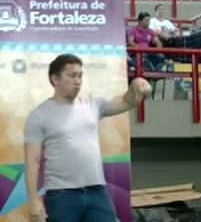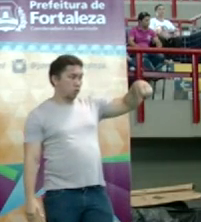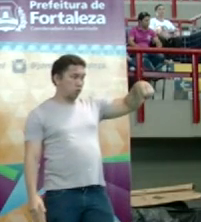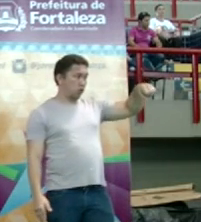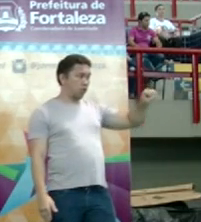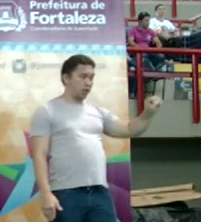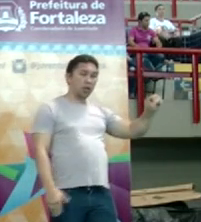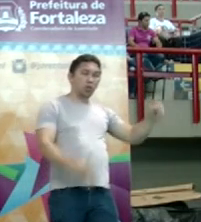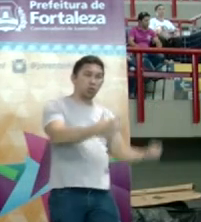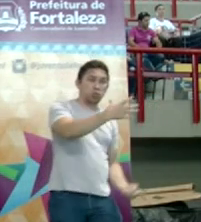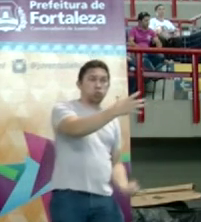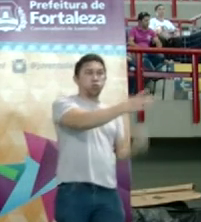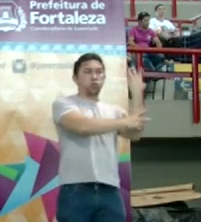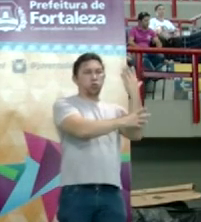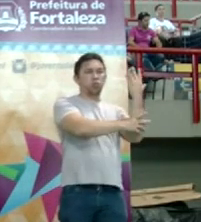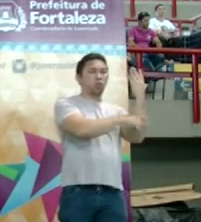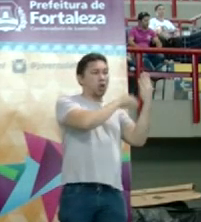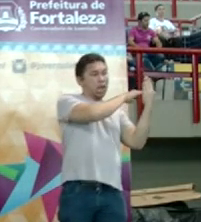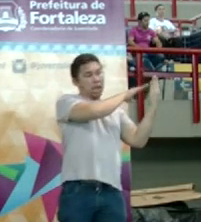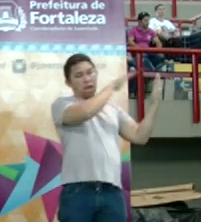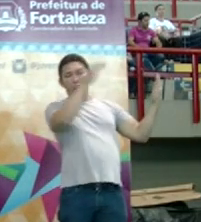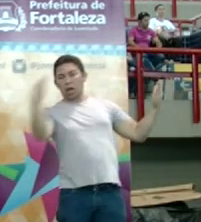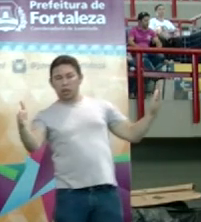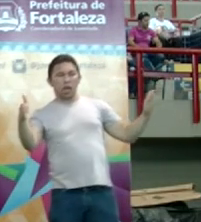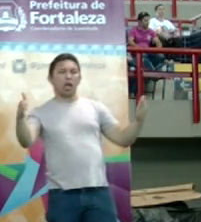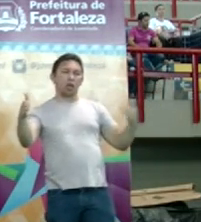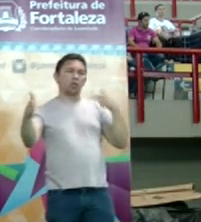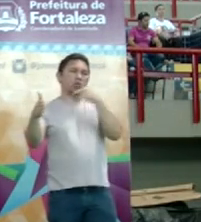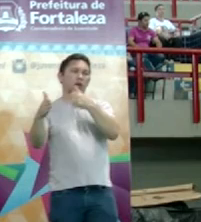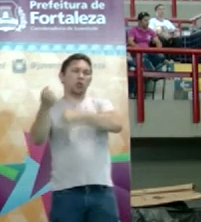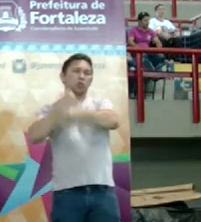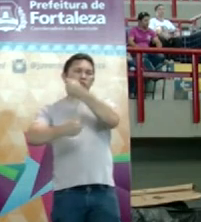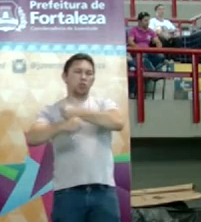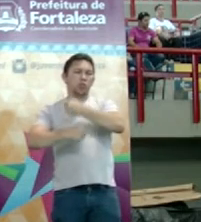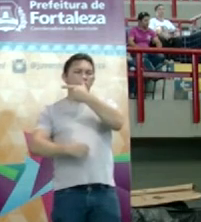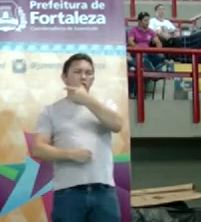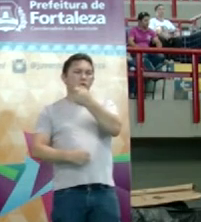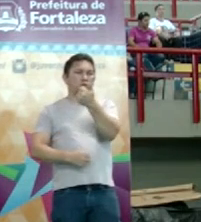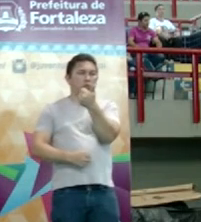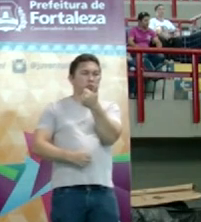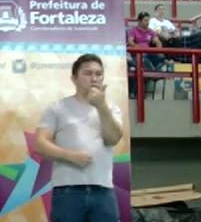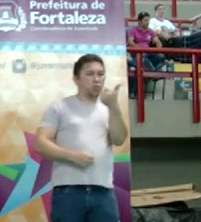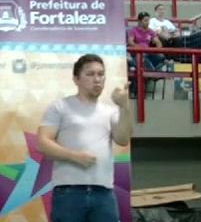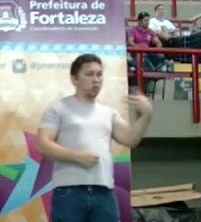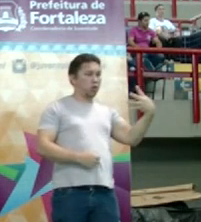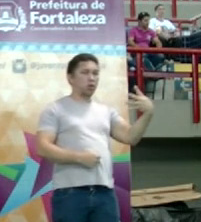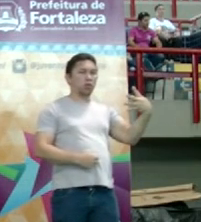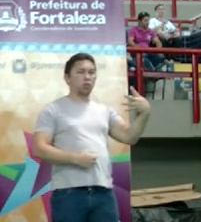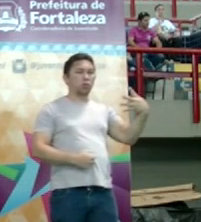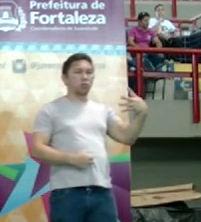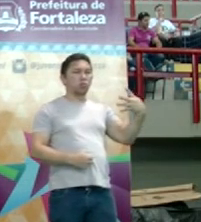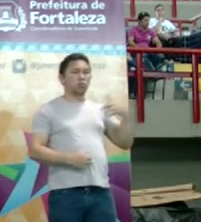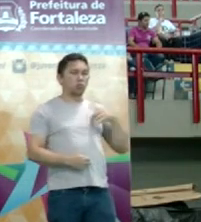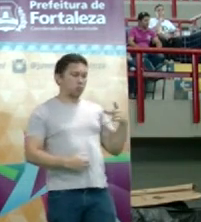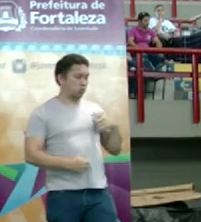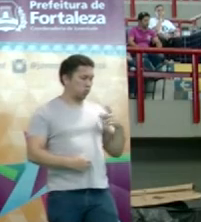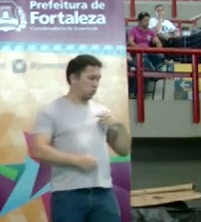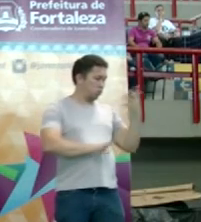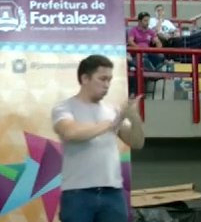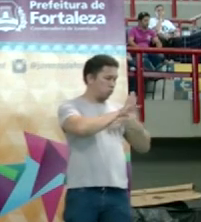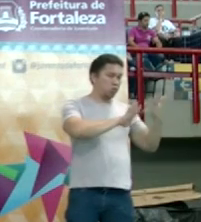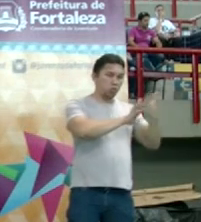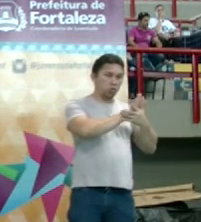ele foi criado, até 2014, todas as propostas do Enem, uma delas, dos